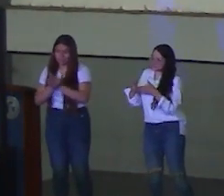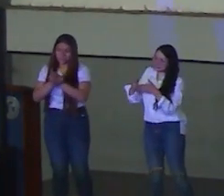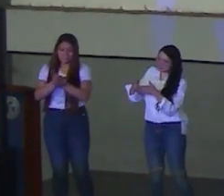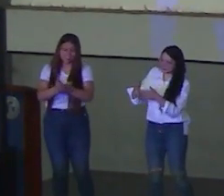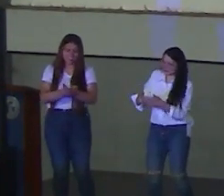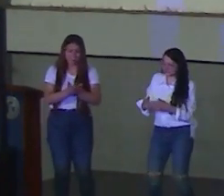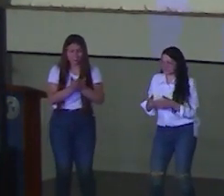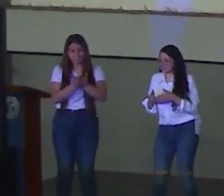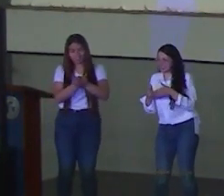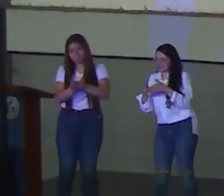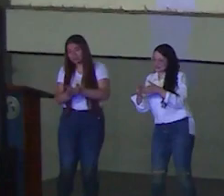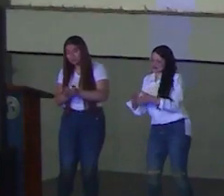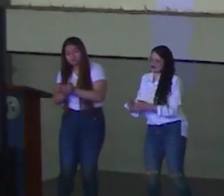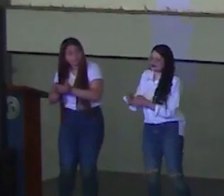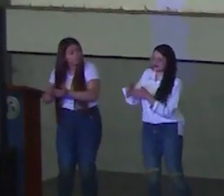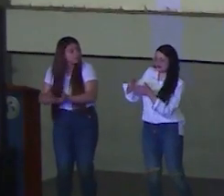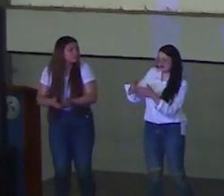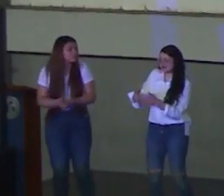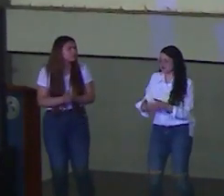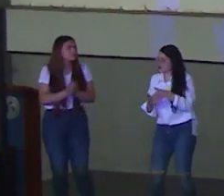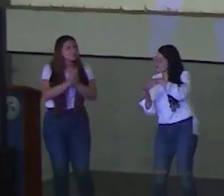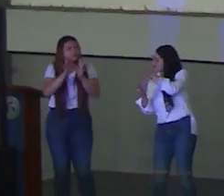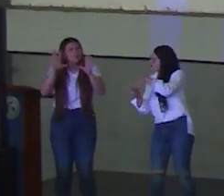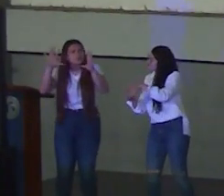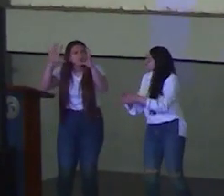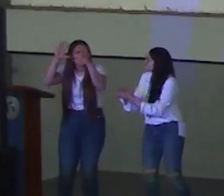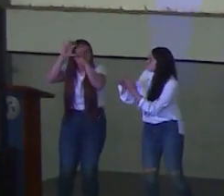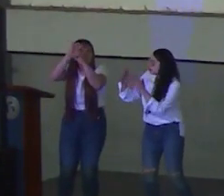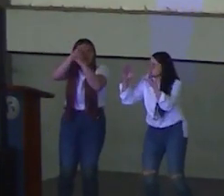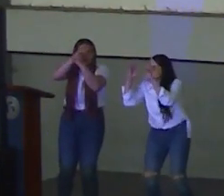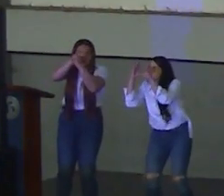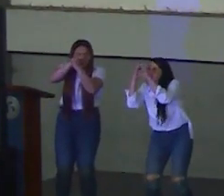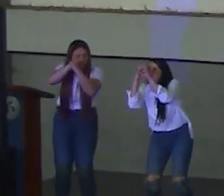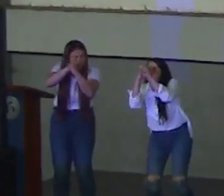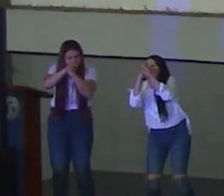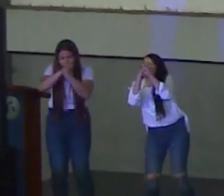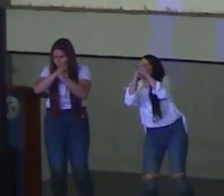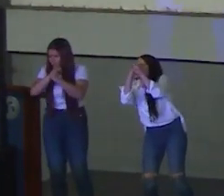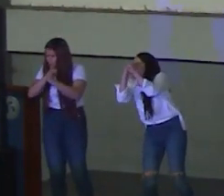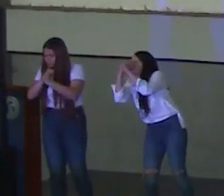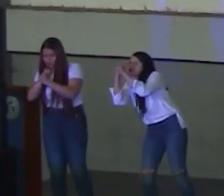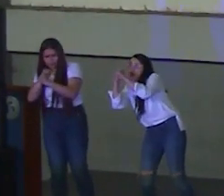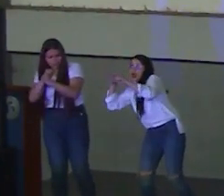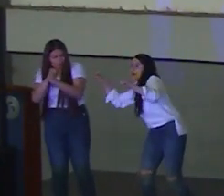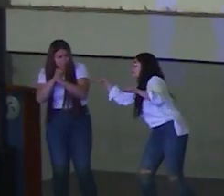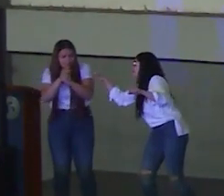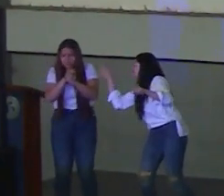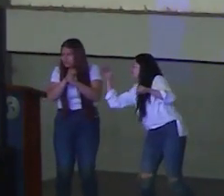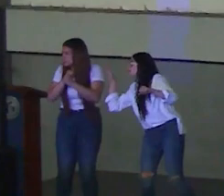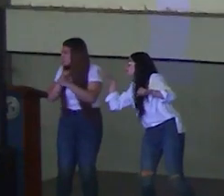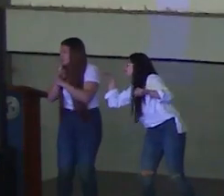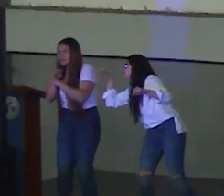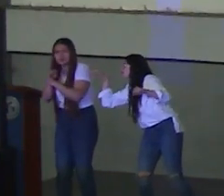Gracias INSOR, gracias Fundación Saldarriaga Concha, gracias Universidad Pedagógica Alma Mater.